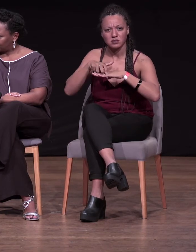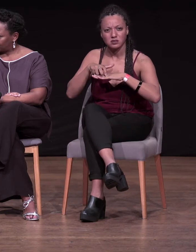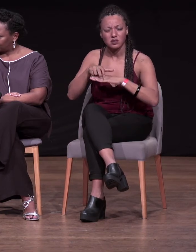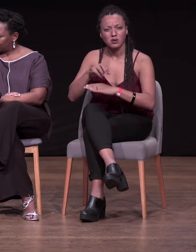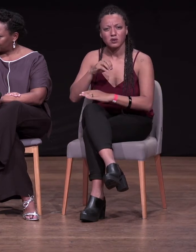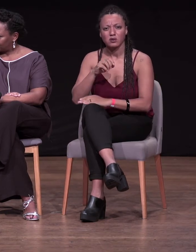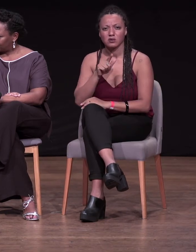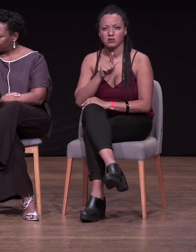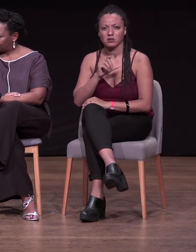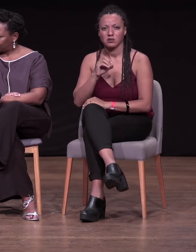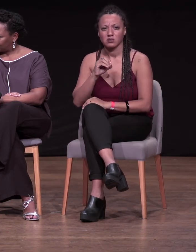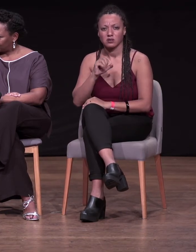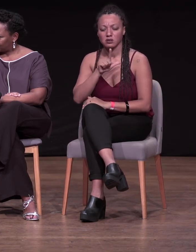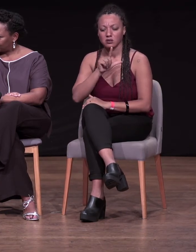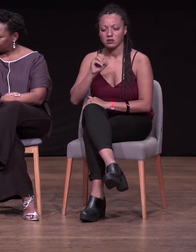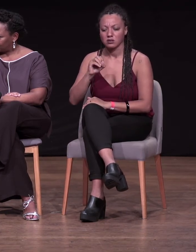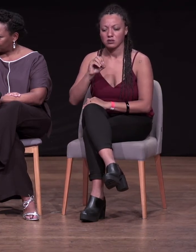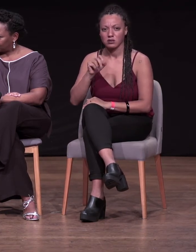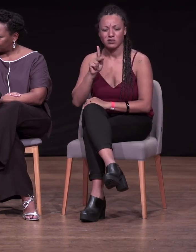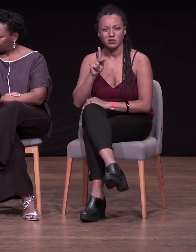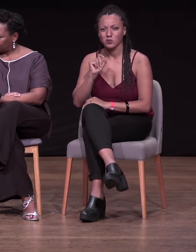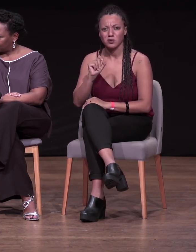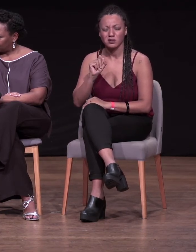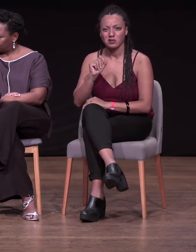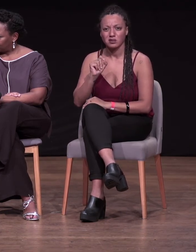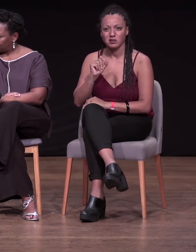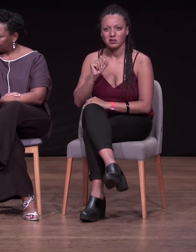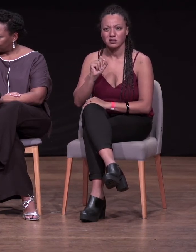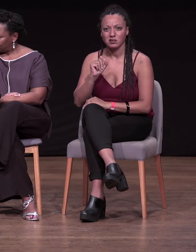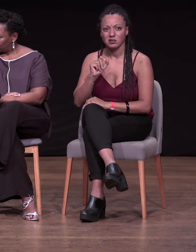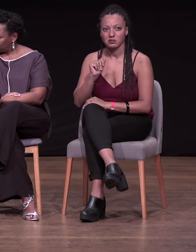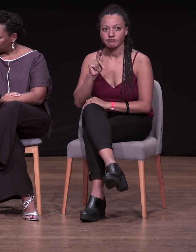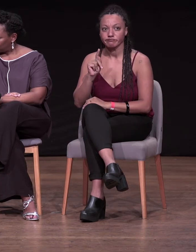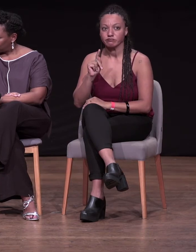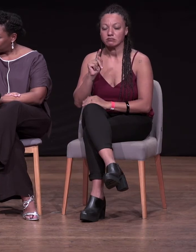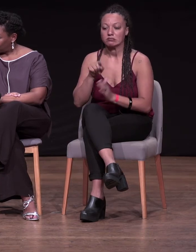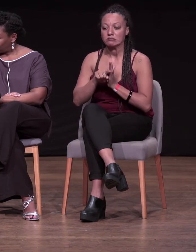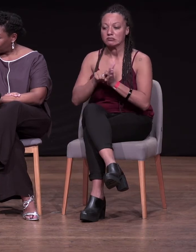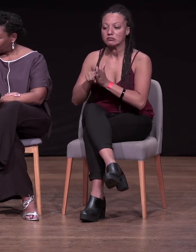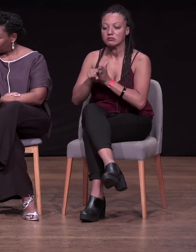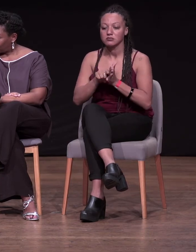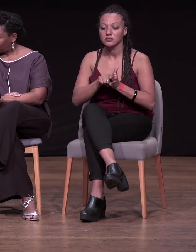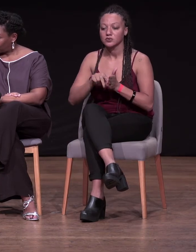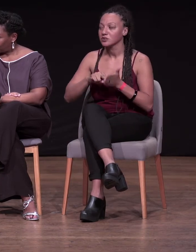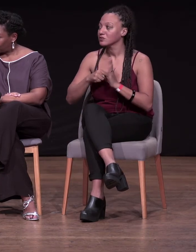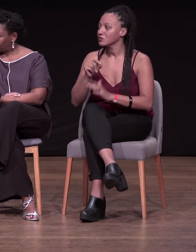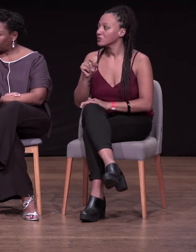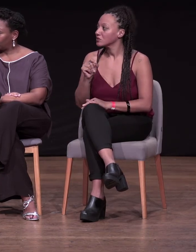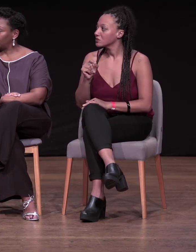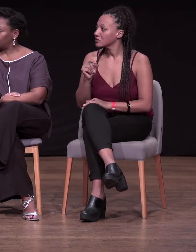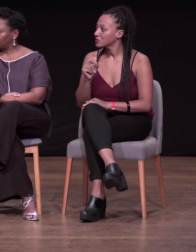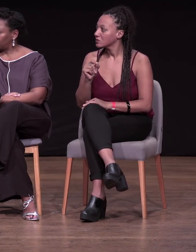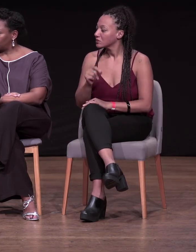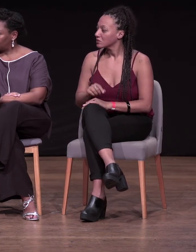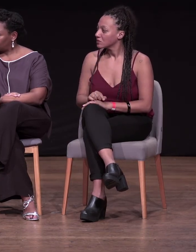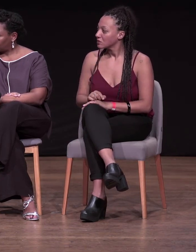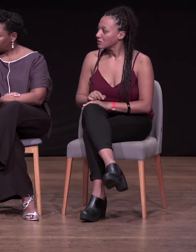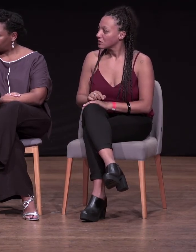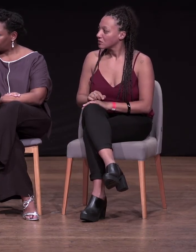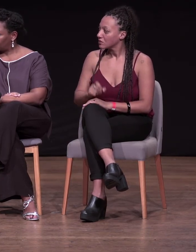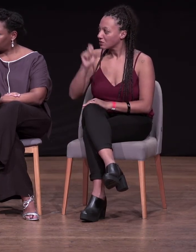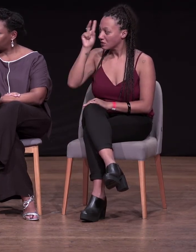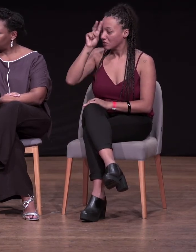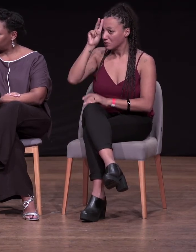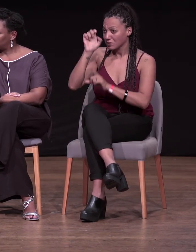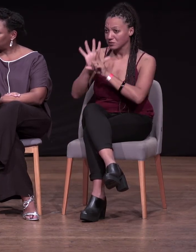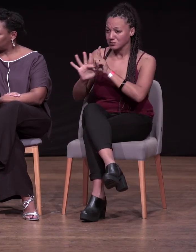é Glock? O que é AK? Depois eu descobri perguntando que são duas armas. E eu lembrei da